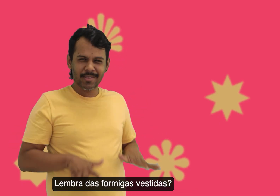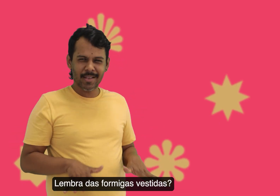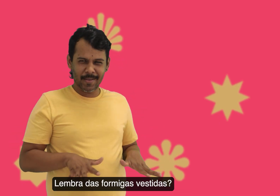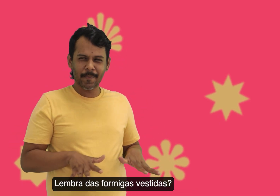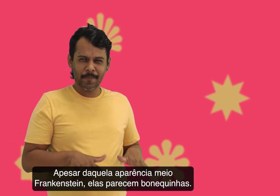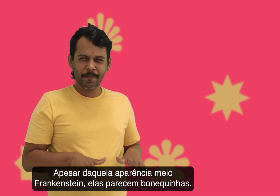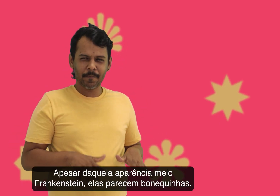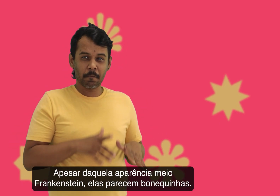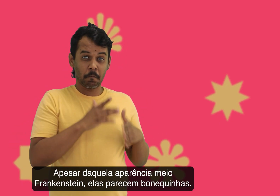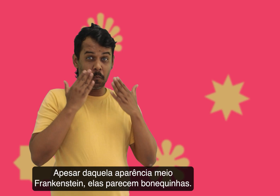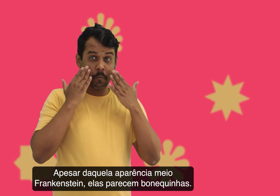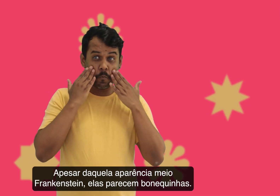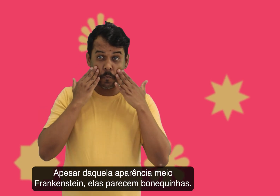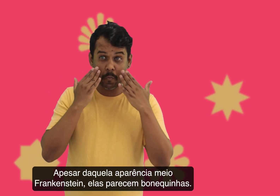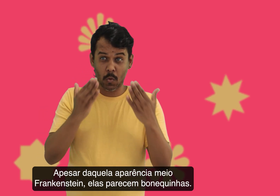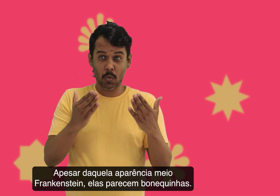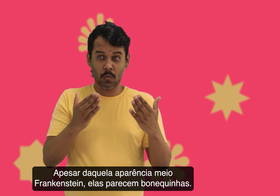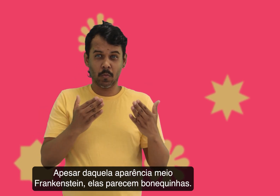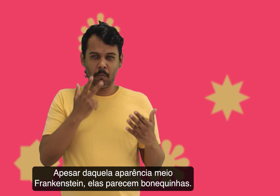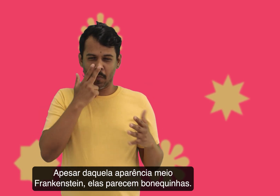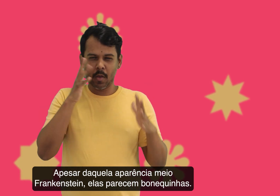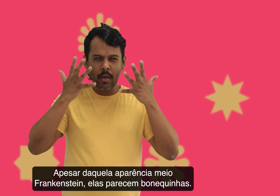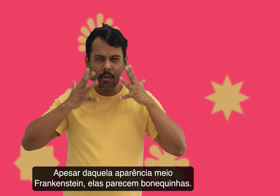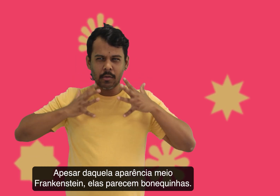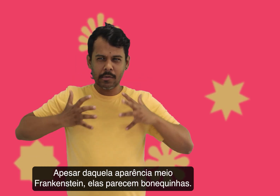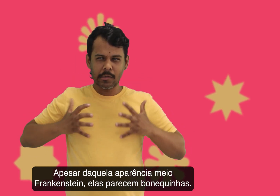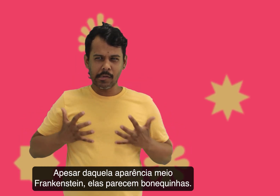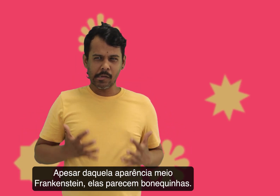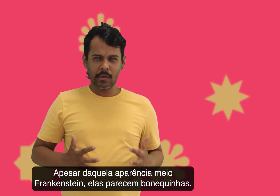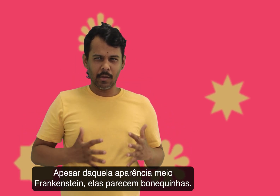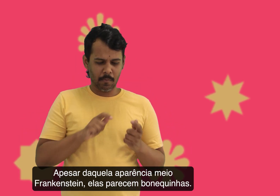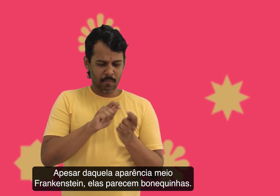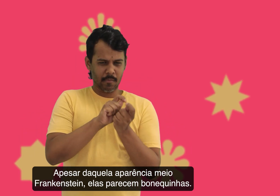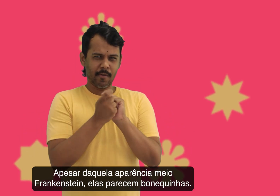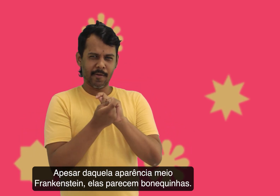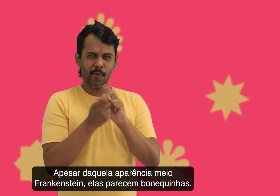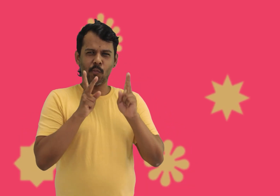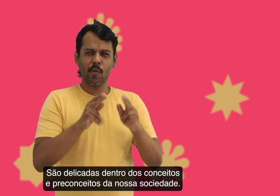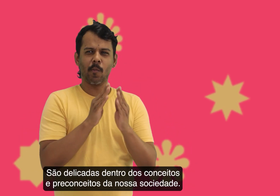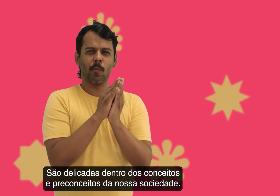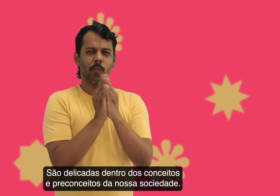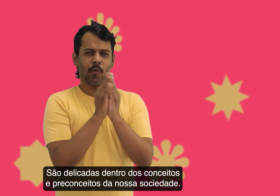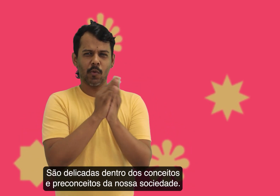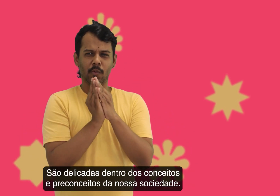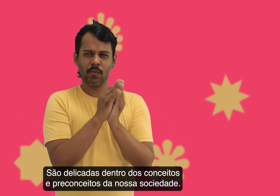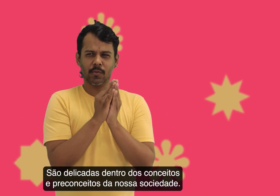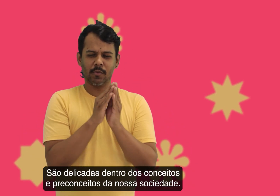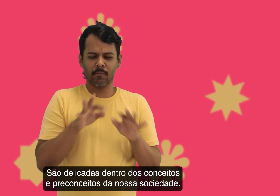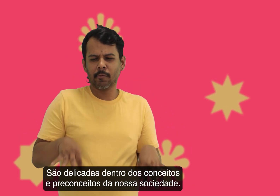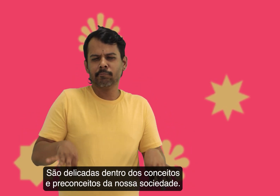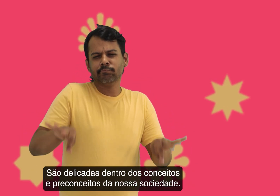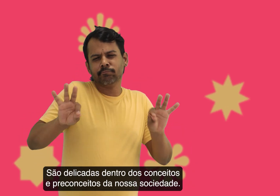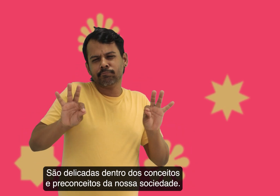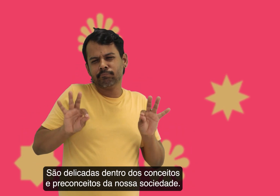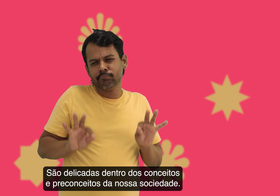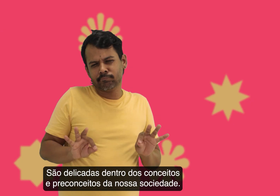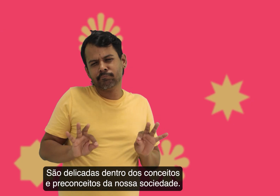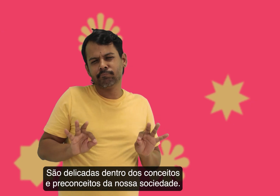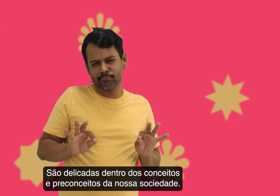vestidas? Apesar daquela aparência meio Frankenstein, elas parecem bonequinhas, são delicadas. Dentro dos